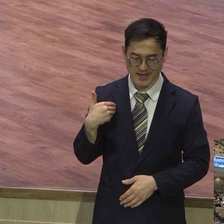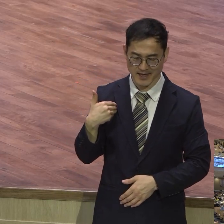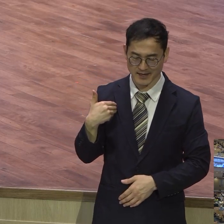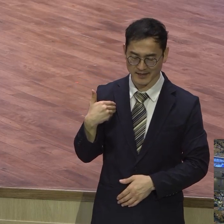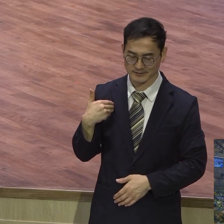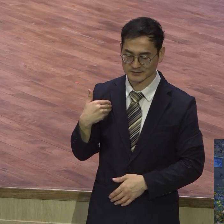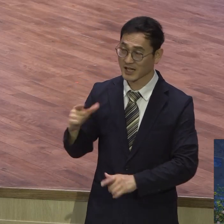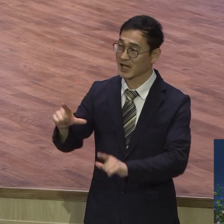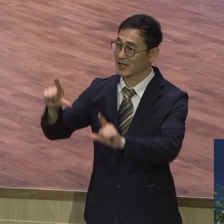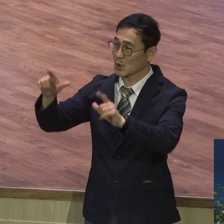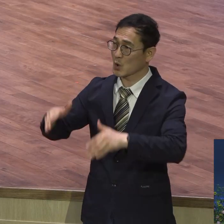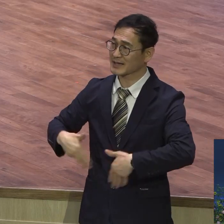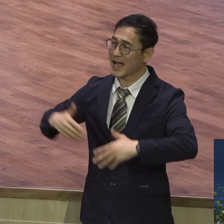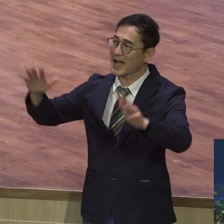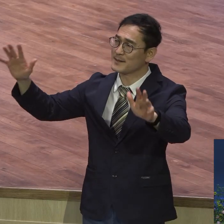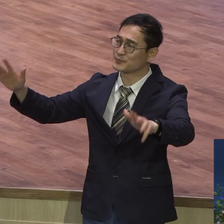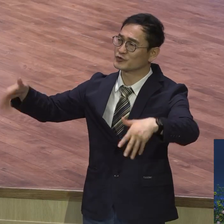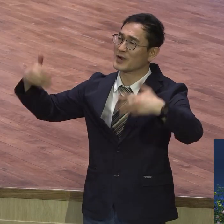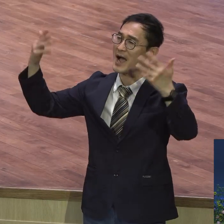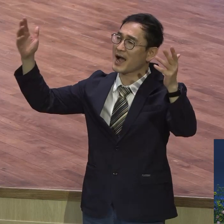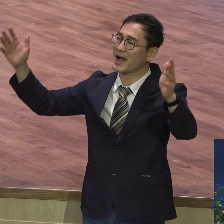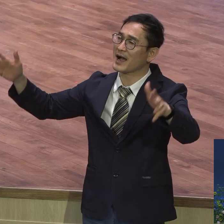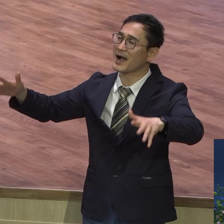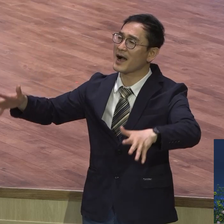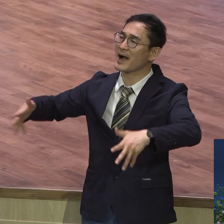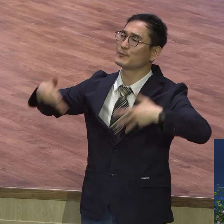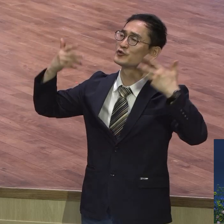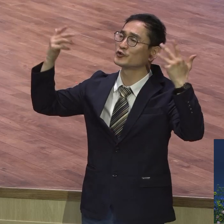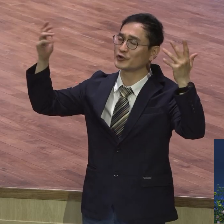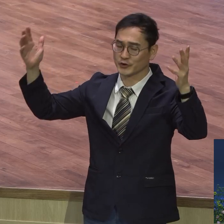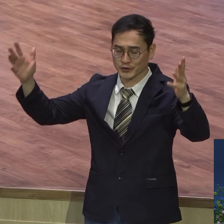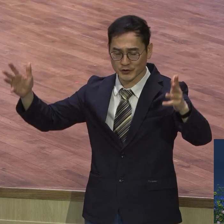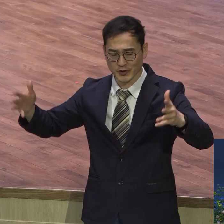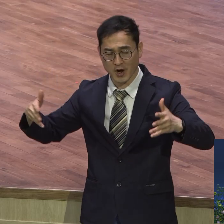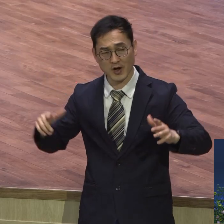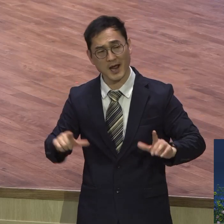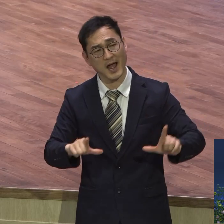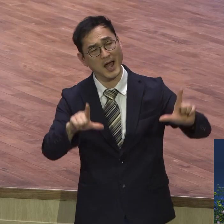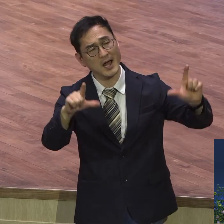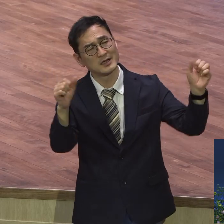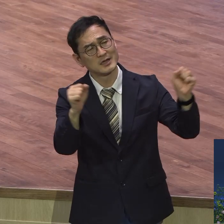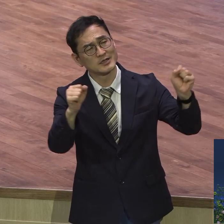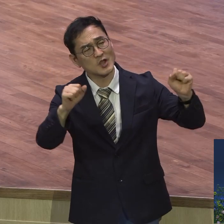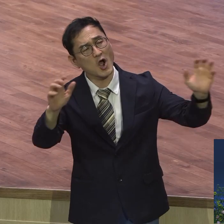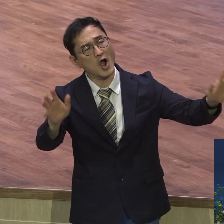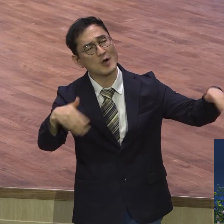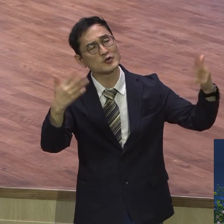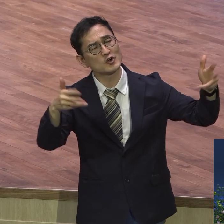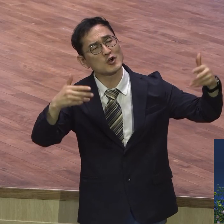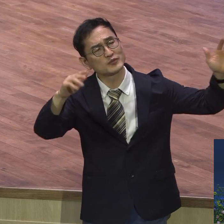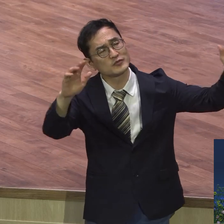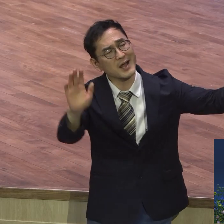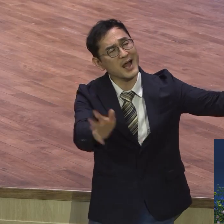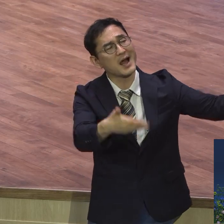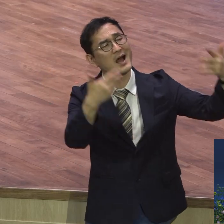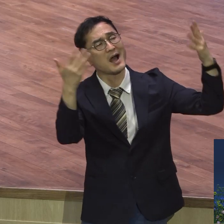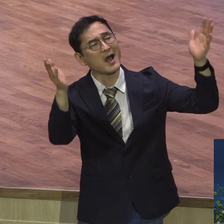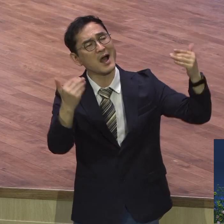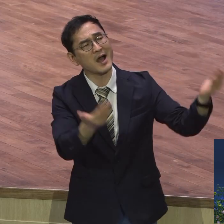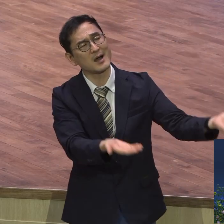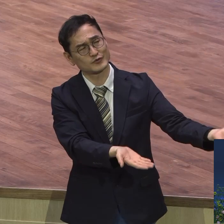동란 꿈아 부르라 성도